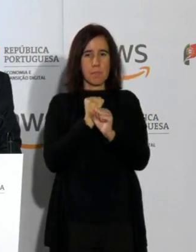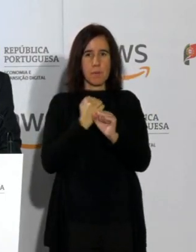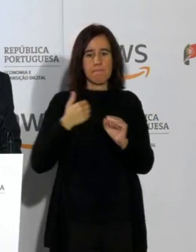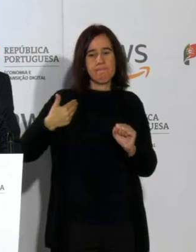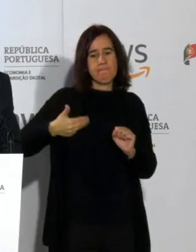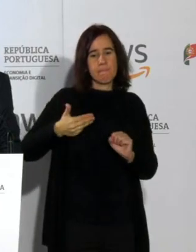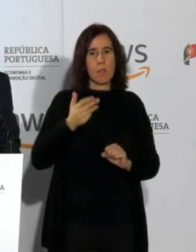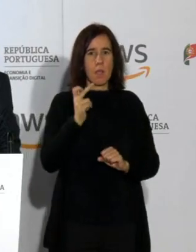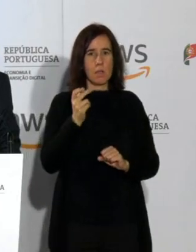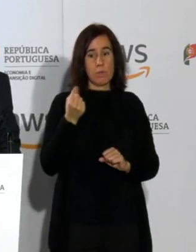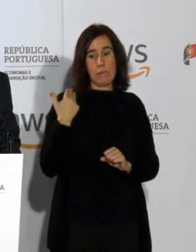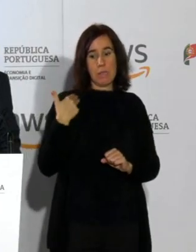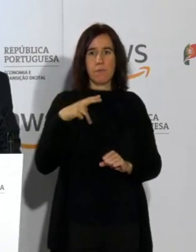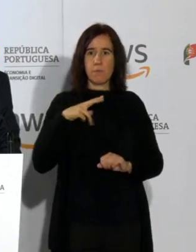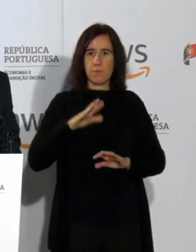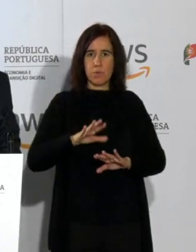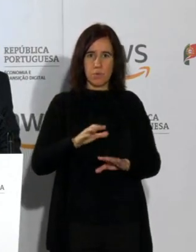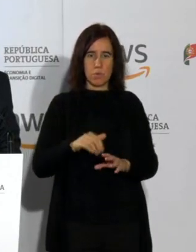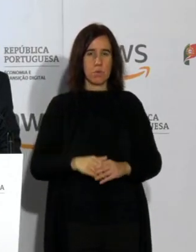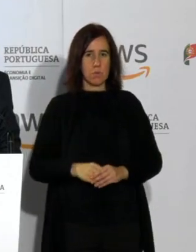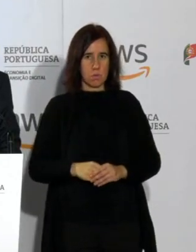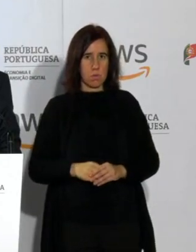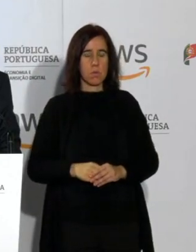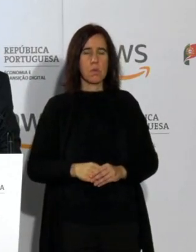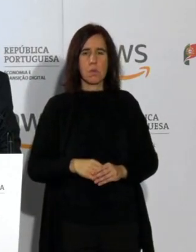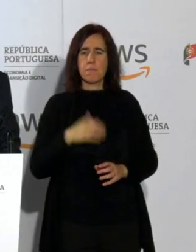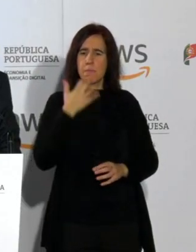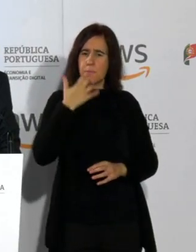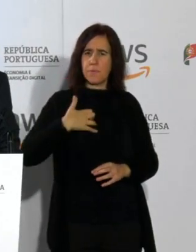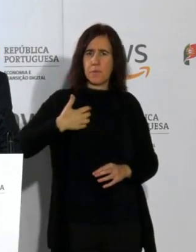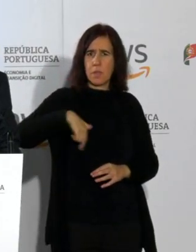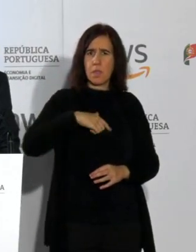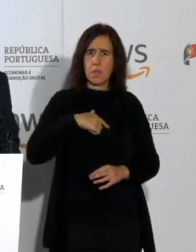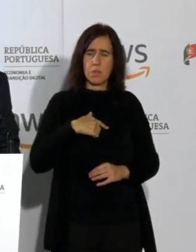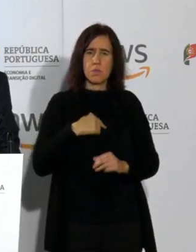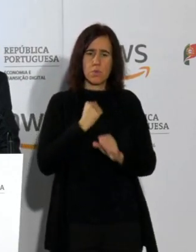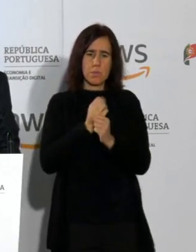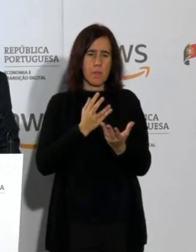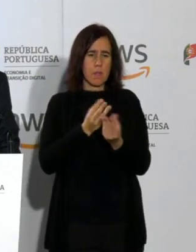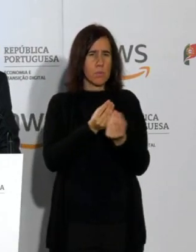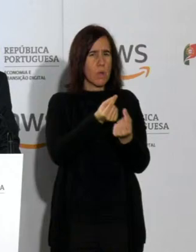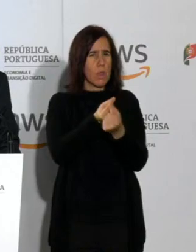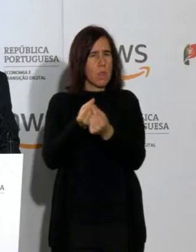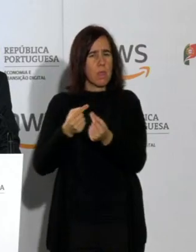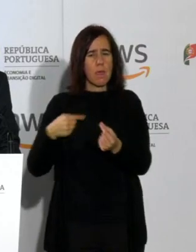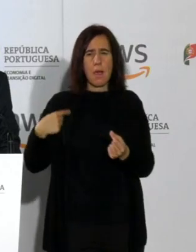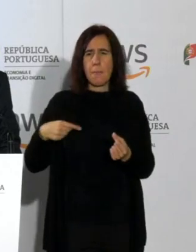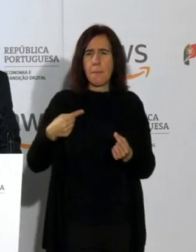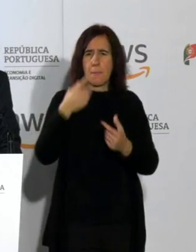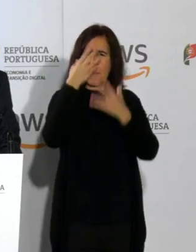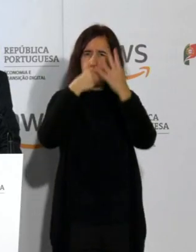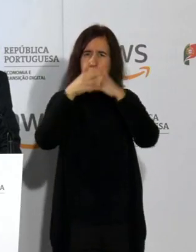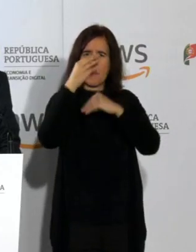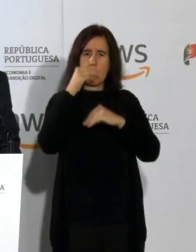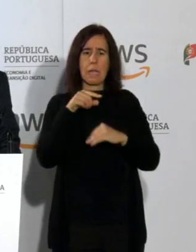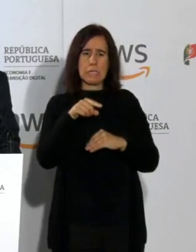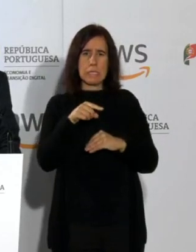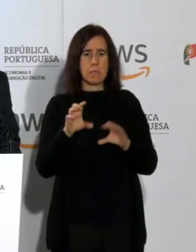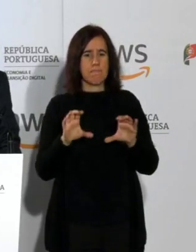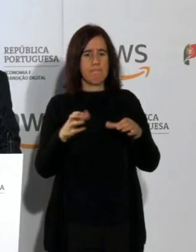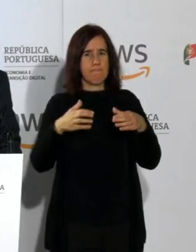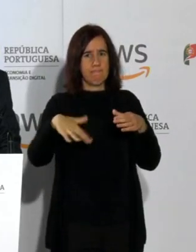nos últimos anos no país. Temos tido o privilégio de trabalhar de forma muito próxima e diariamente aprender com esta